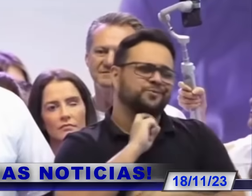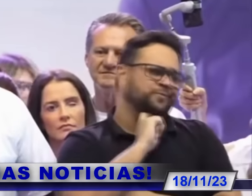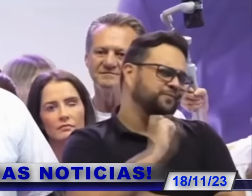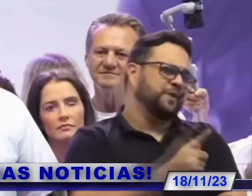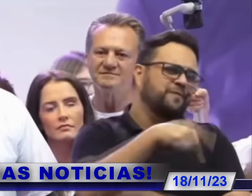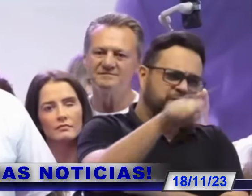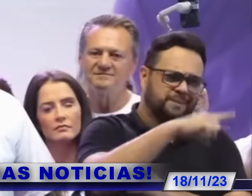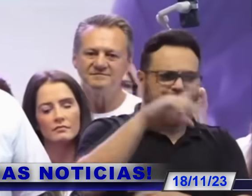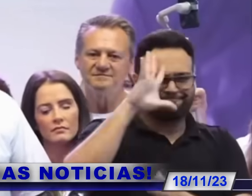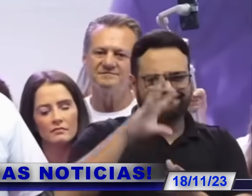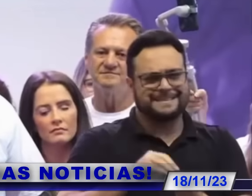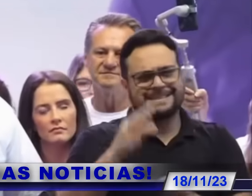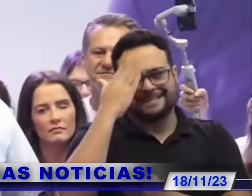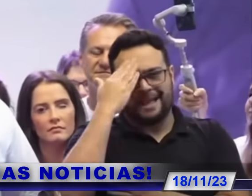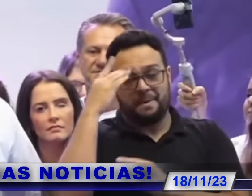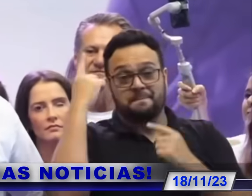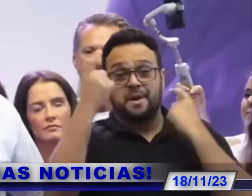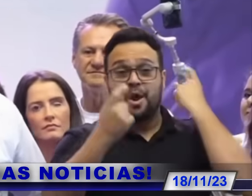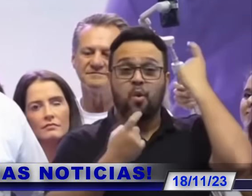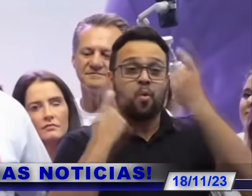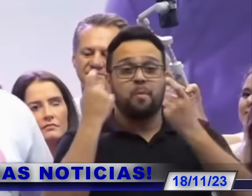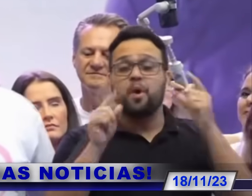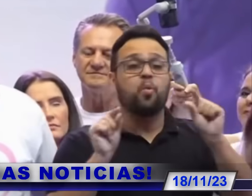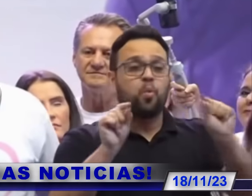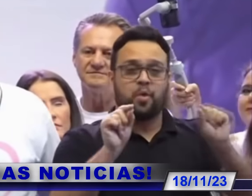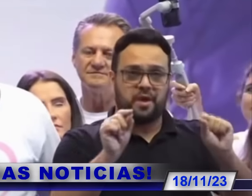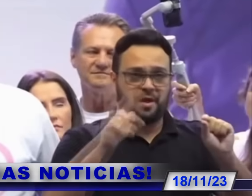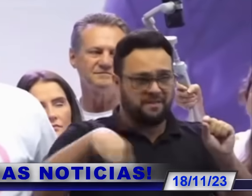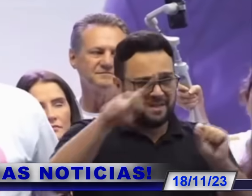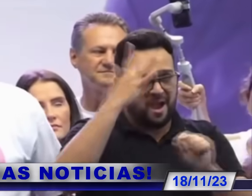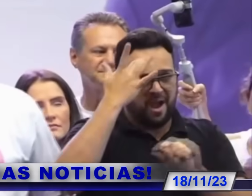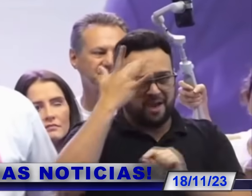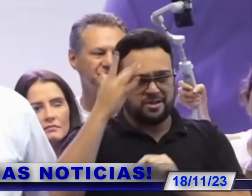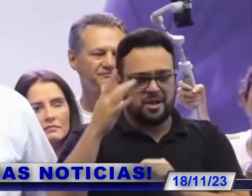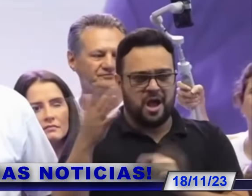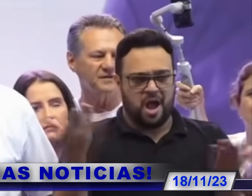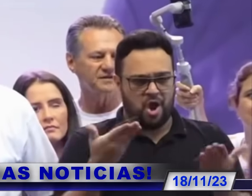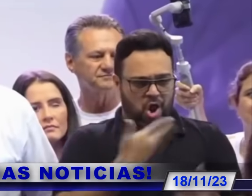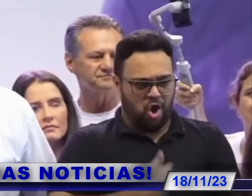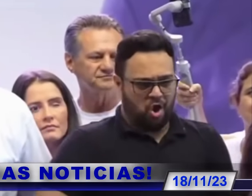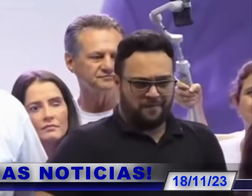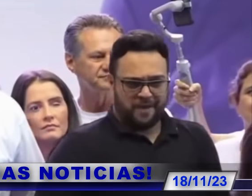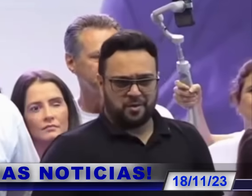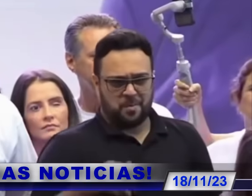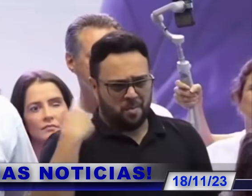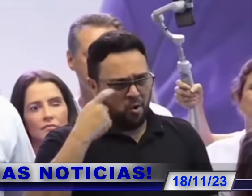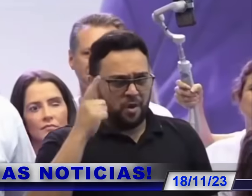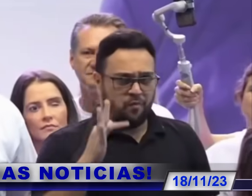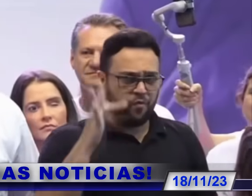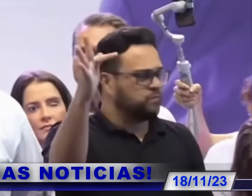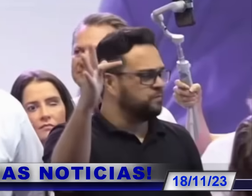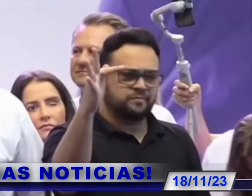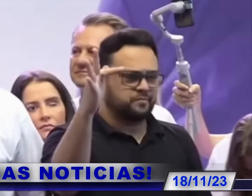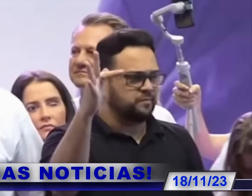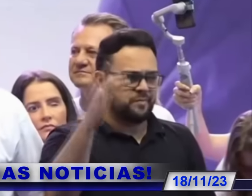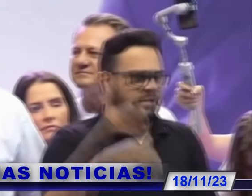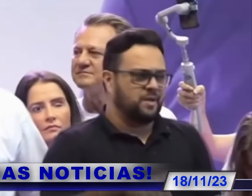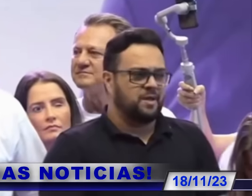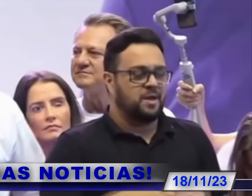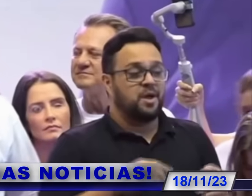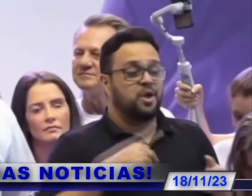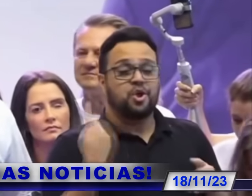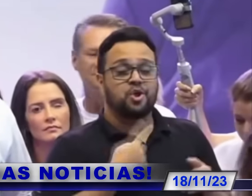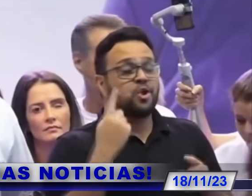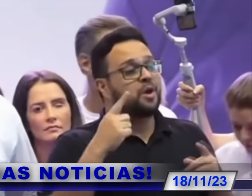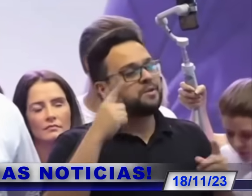esteja alguém que esteja preocupada com o futuro de cada um de nós. E o somatório de cada um de nós é